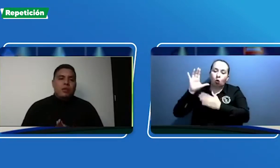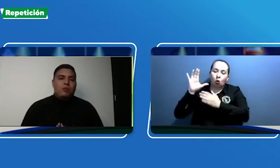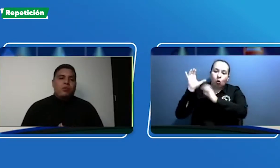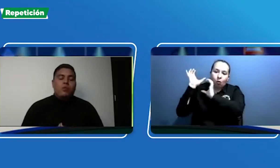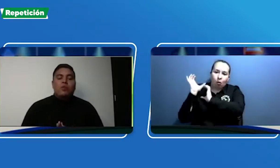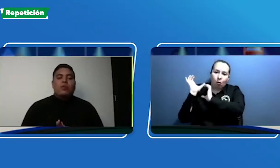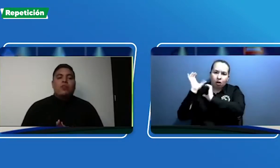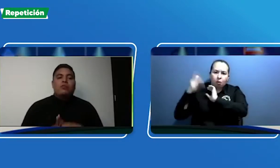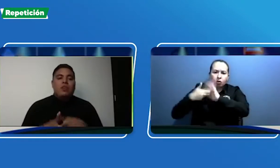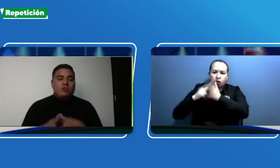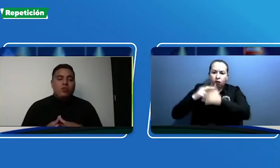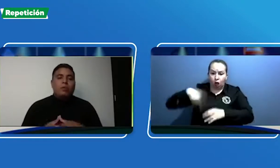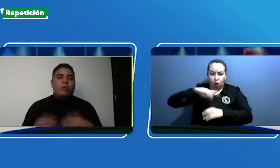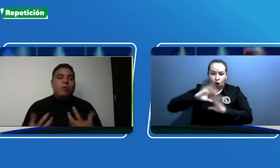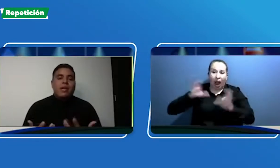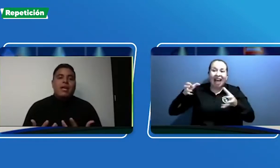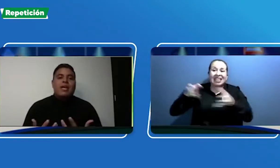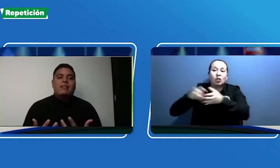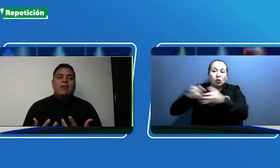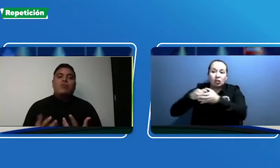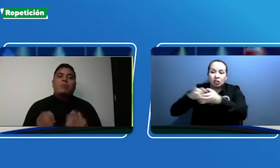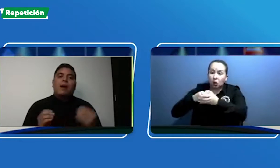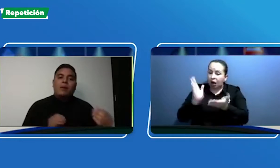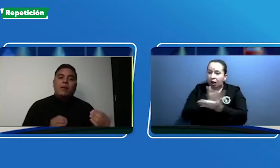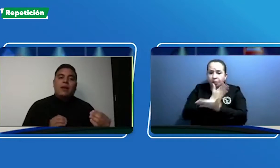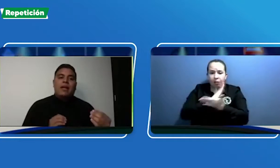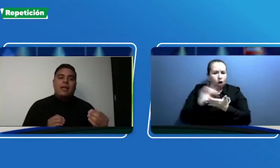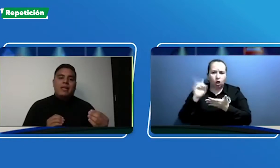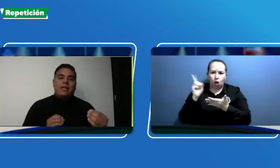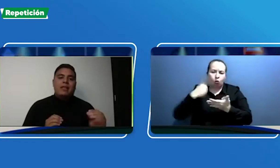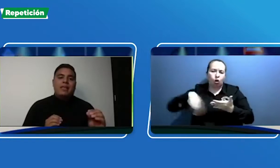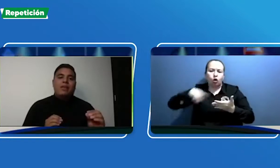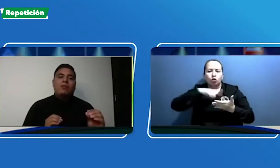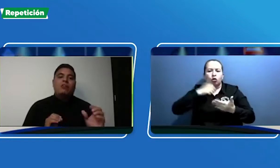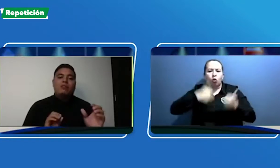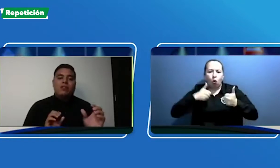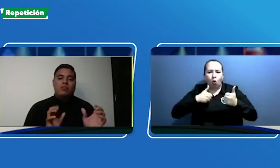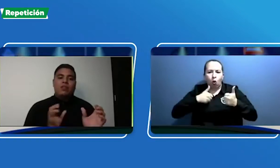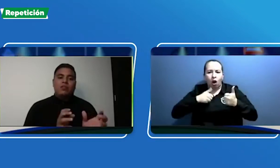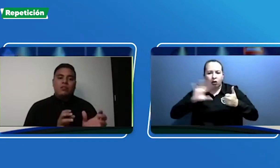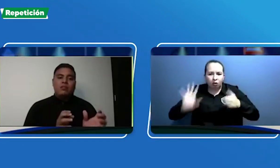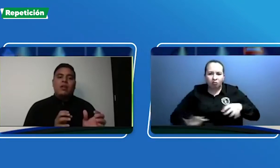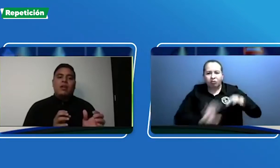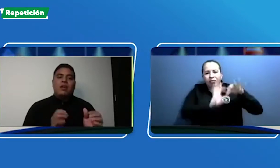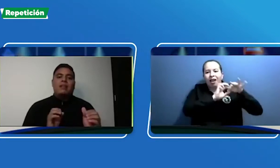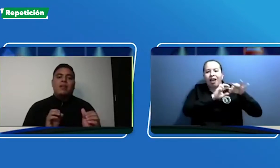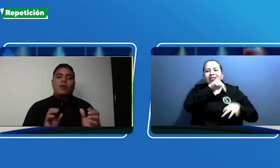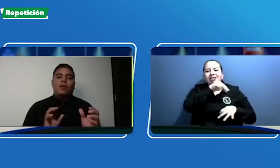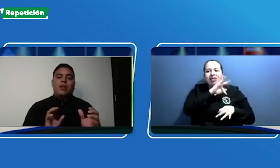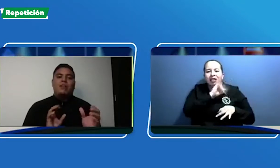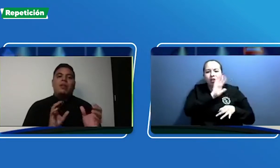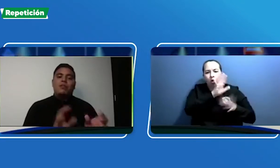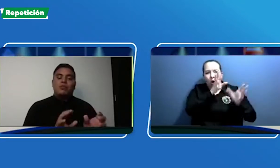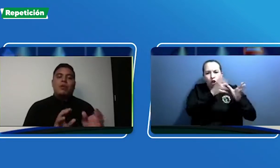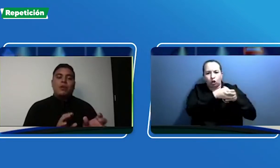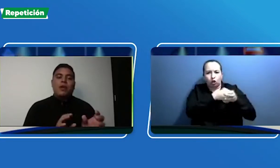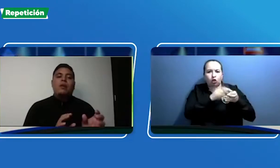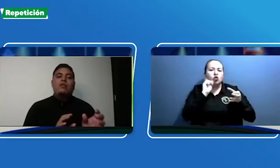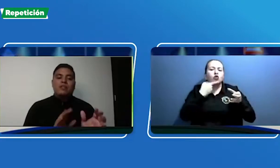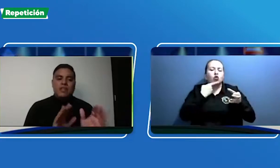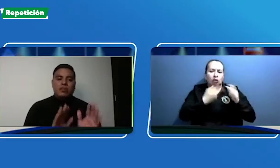comportamos como una asociación porque estamos bajo el NID de una asociación de sordos. Es decir, obedecemos